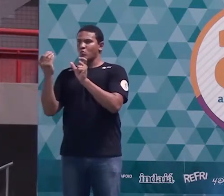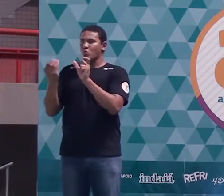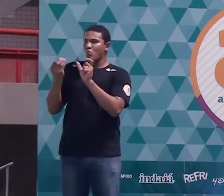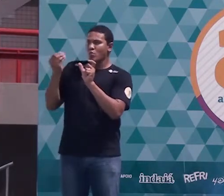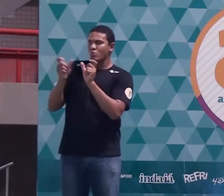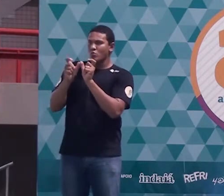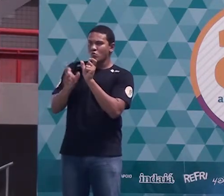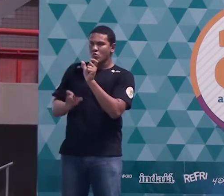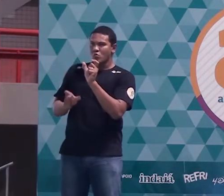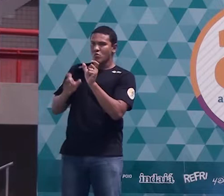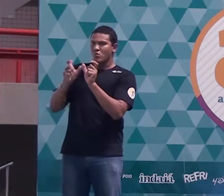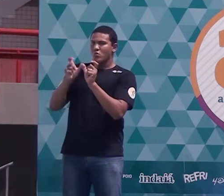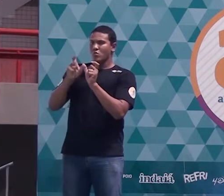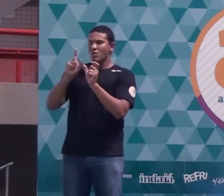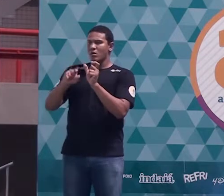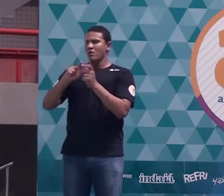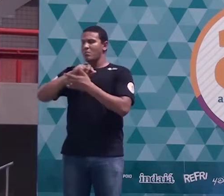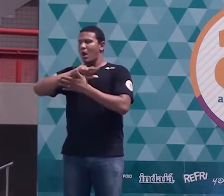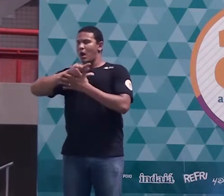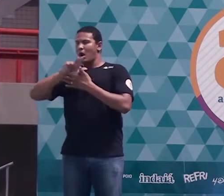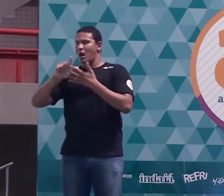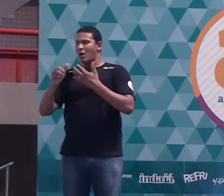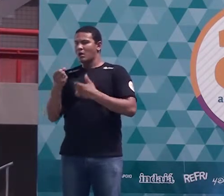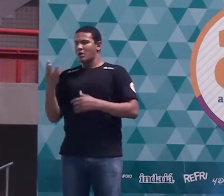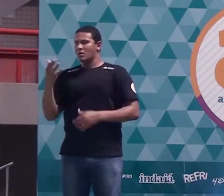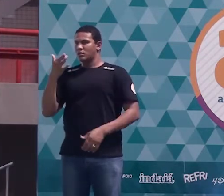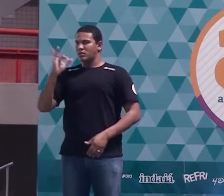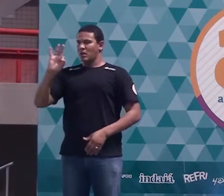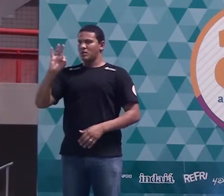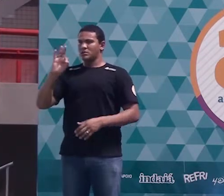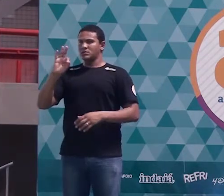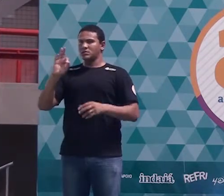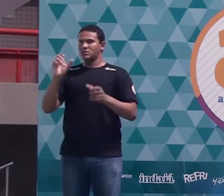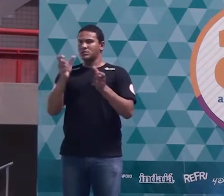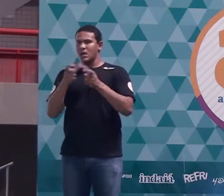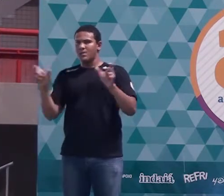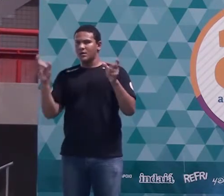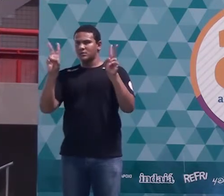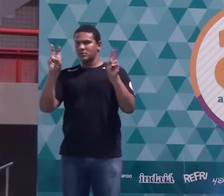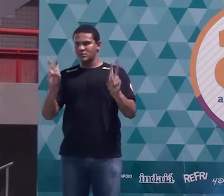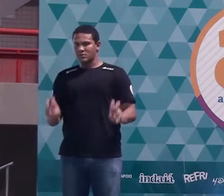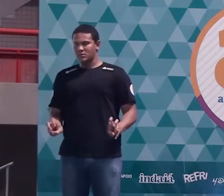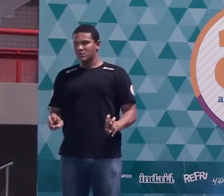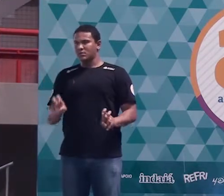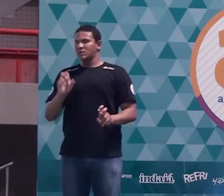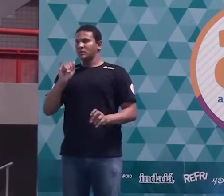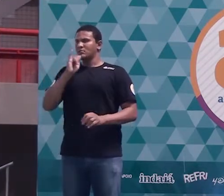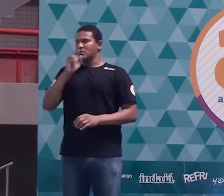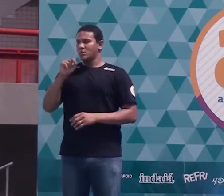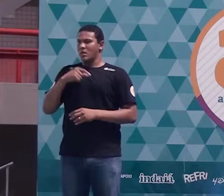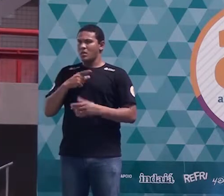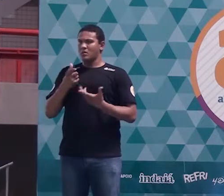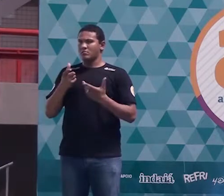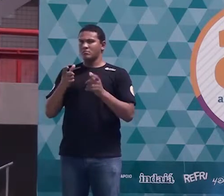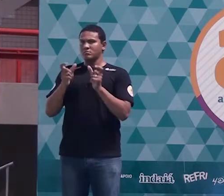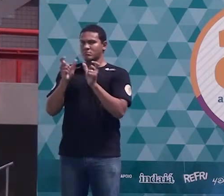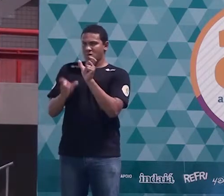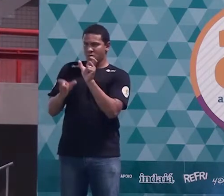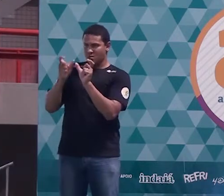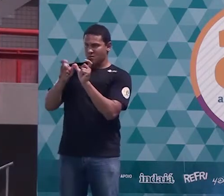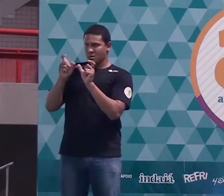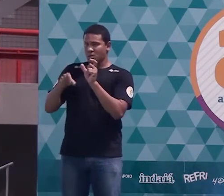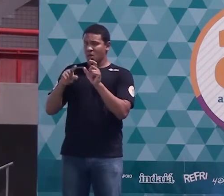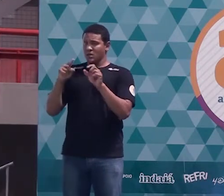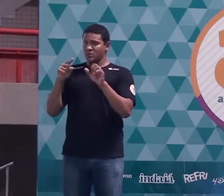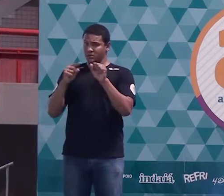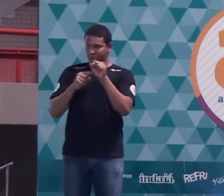classes gramaticais, tá certo? Para você saber morfologia, se é um substantivo, se é um adjetivo, não necessariamente você